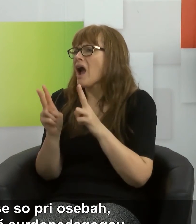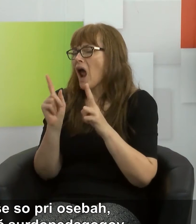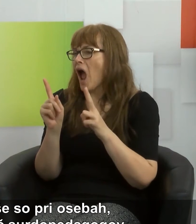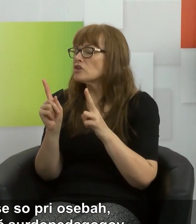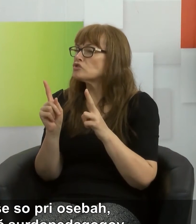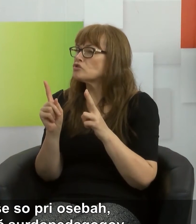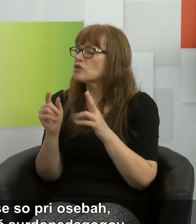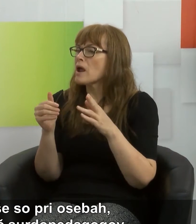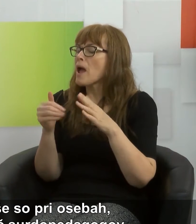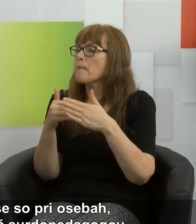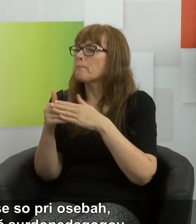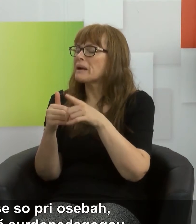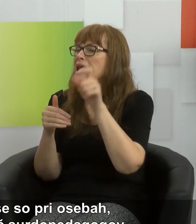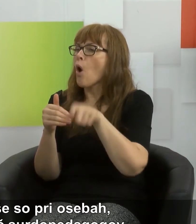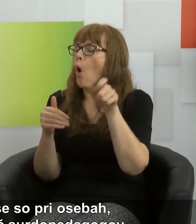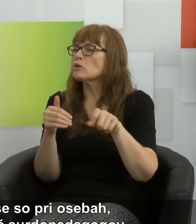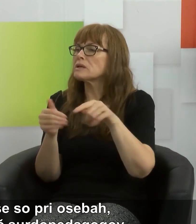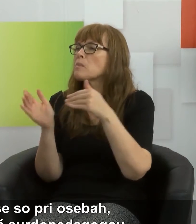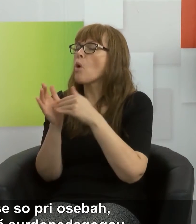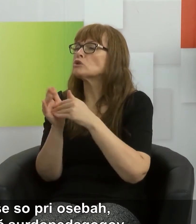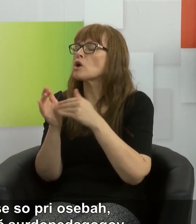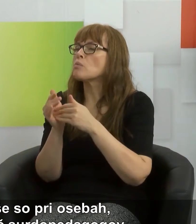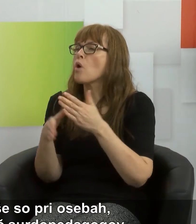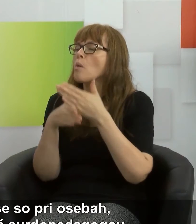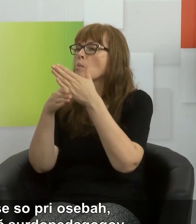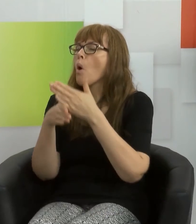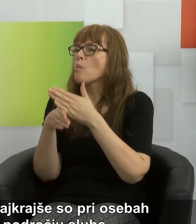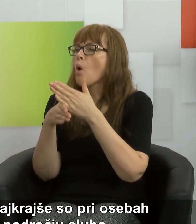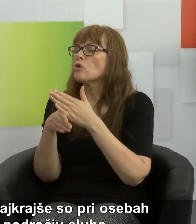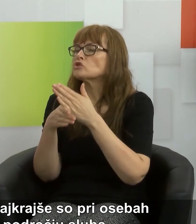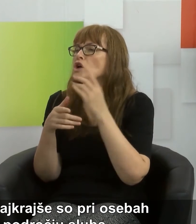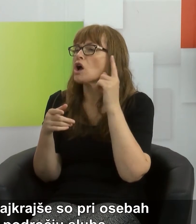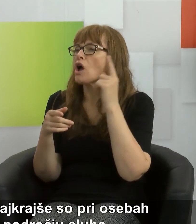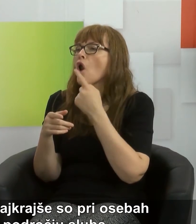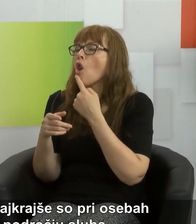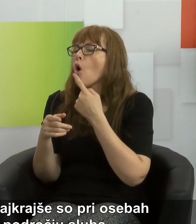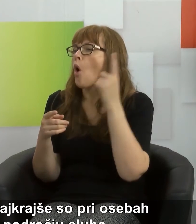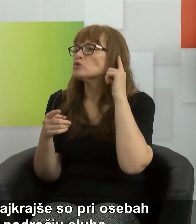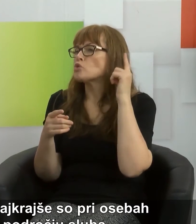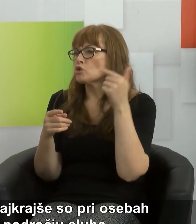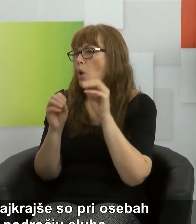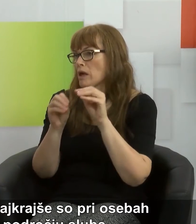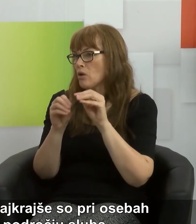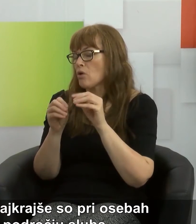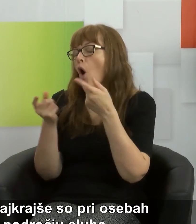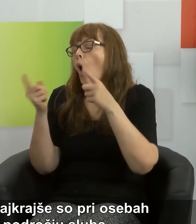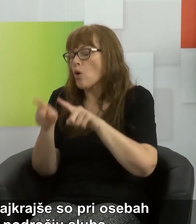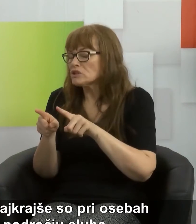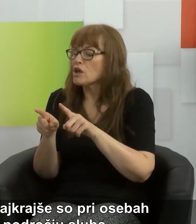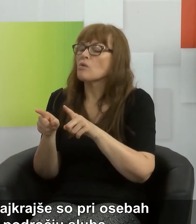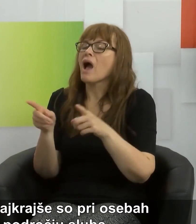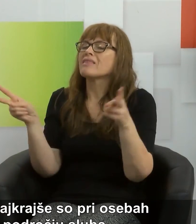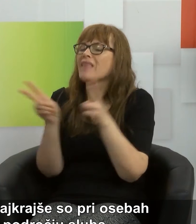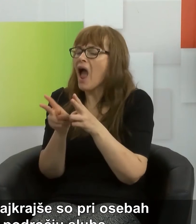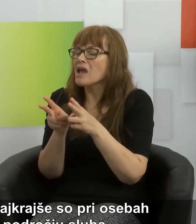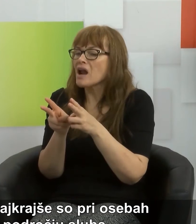Najkrajše so pri osebah, ki potrebujejo pomoč surdopedagogov in logopedov, oziroma najkrajše so